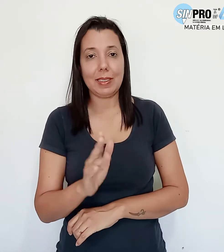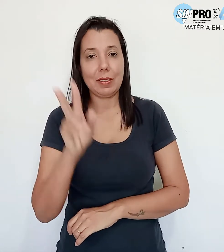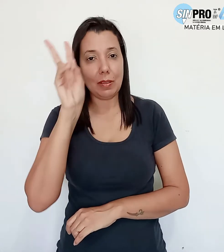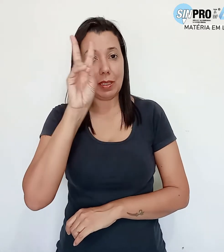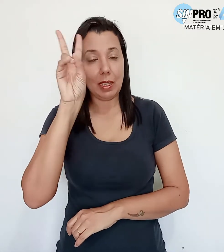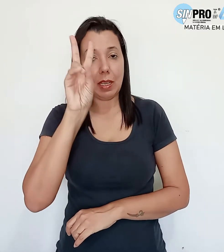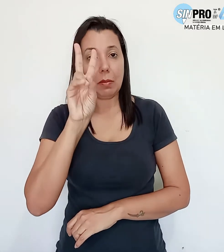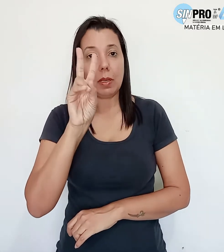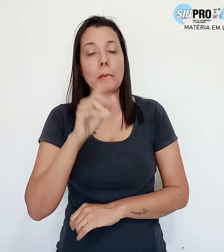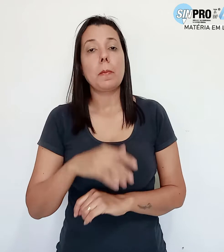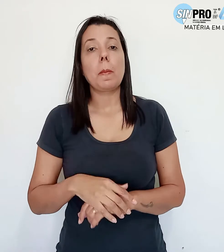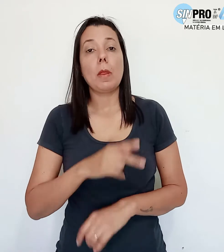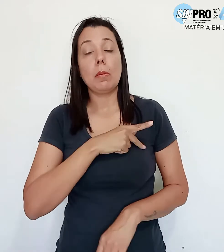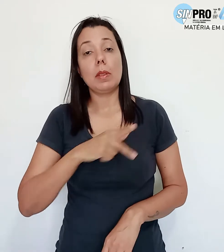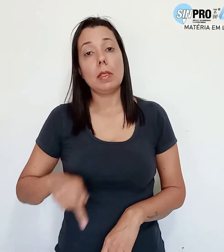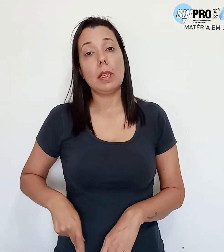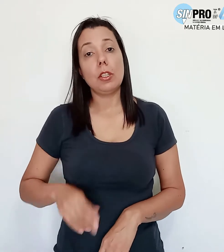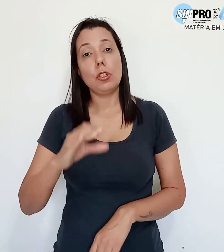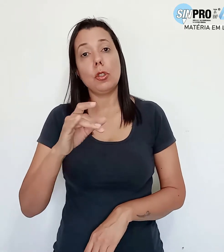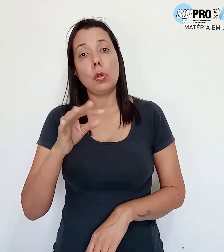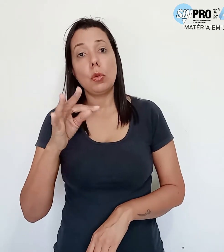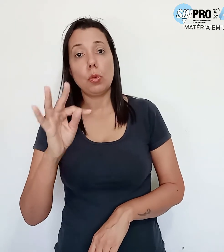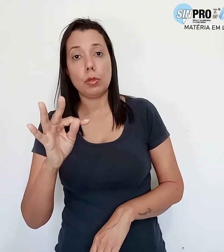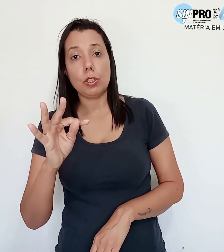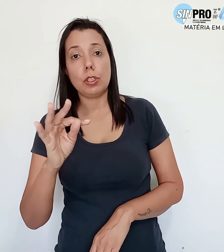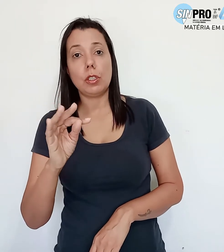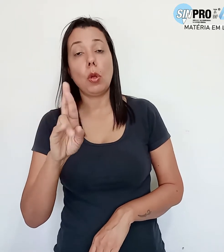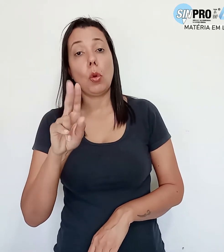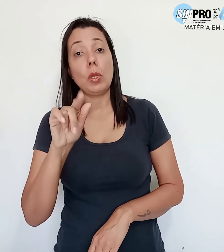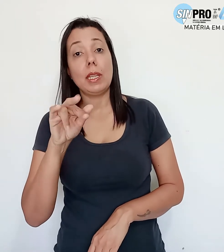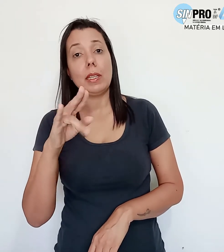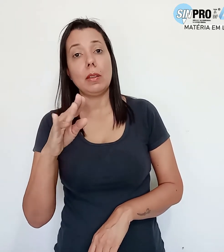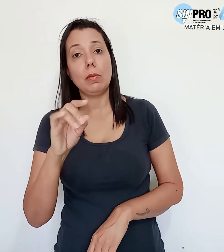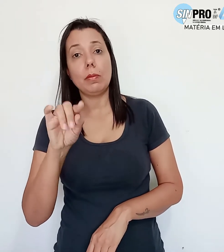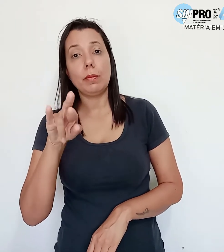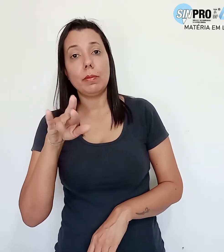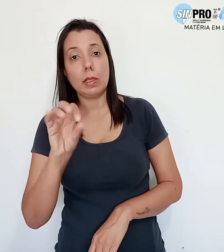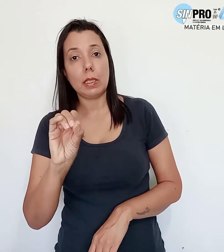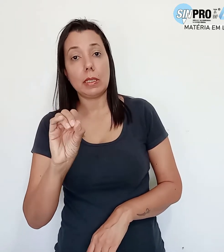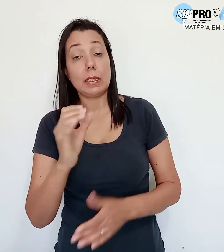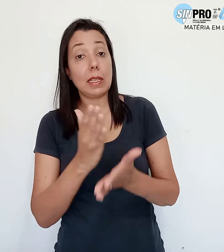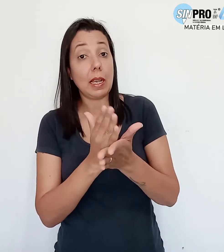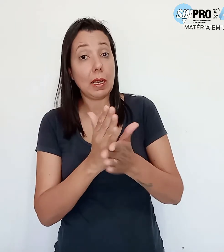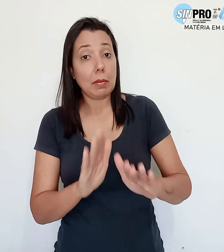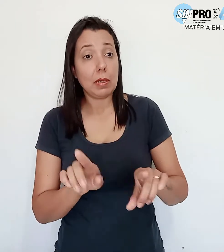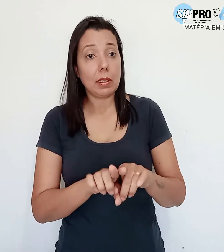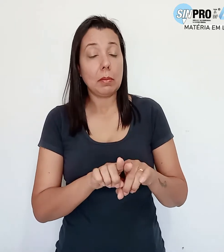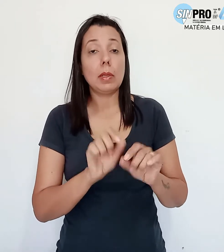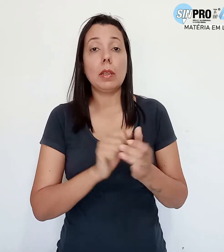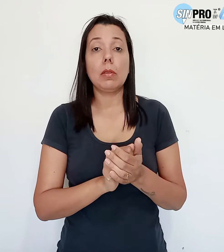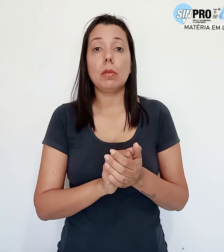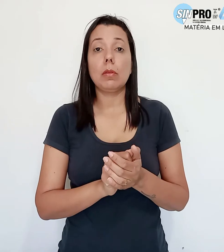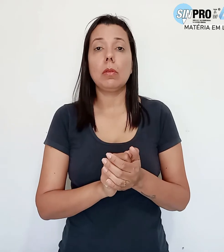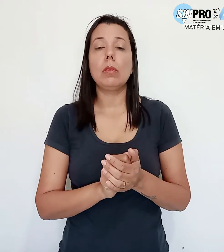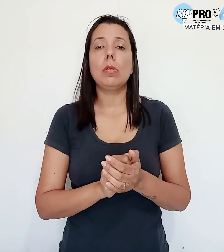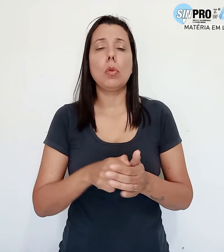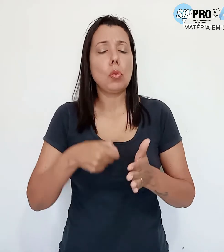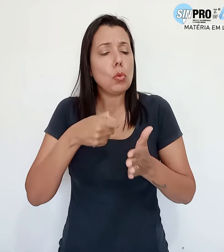alerta o presidente da CUT-DF, Rodrigo Rodrigues. Associado ao desmonte do serviço público, o esforço